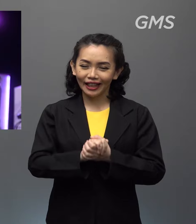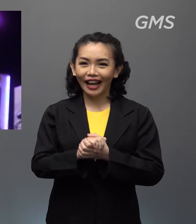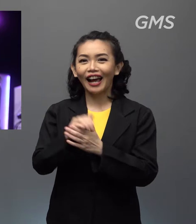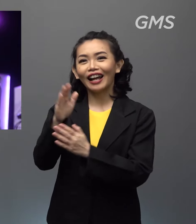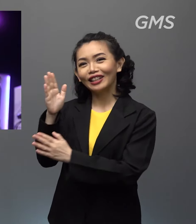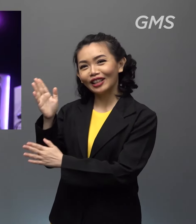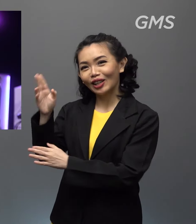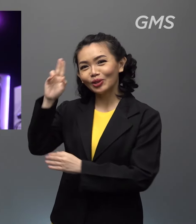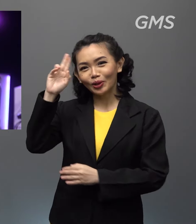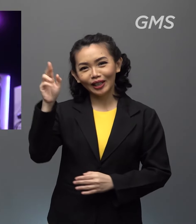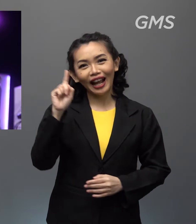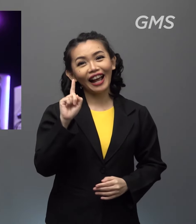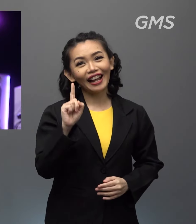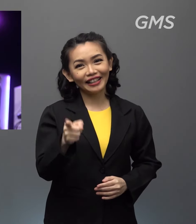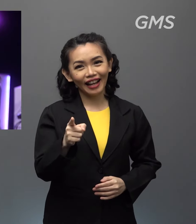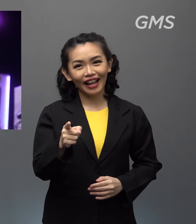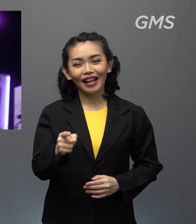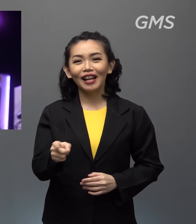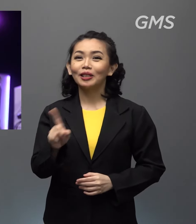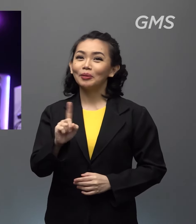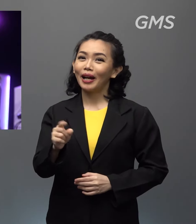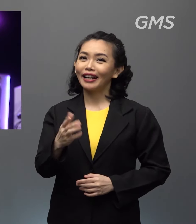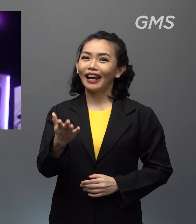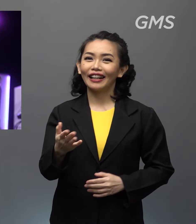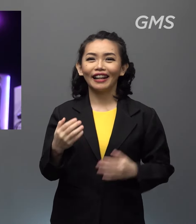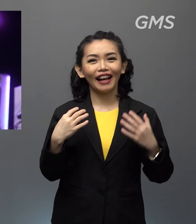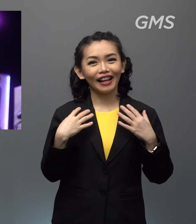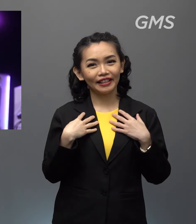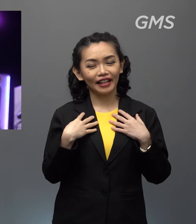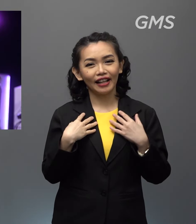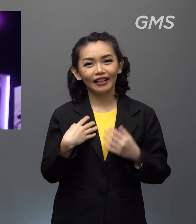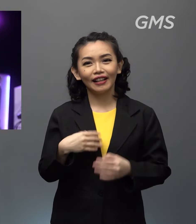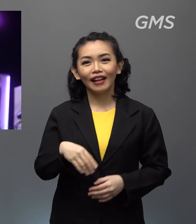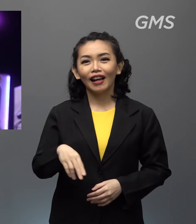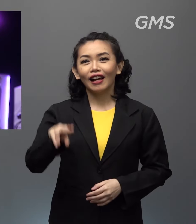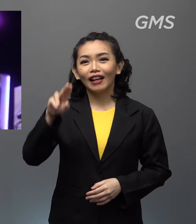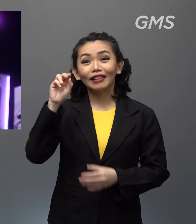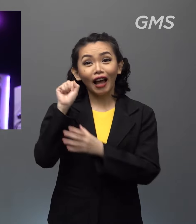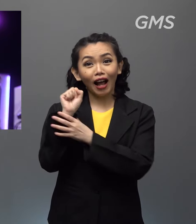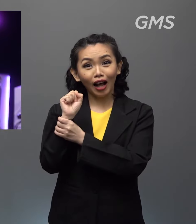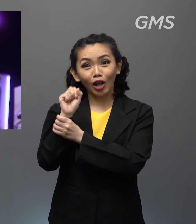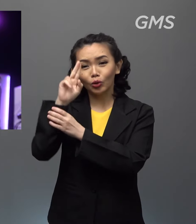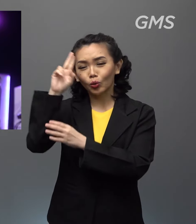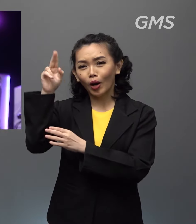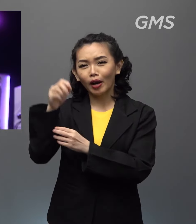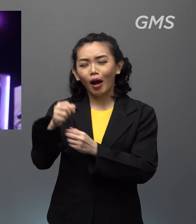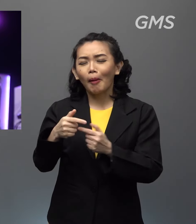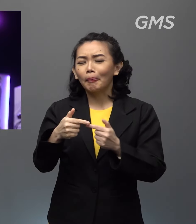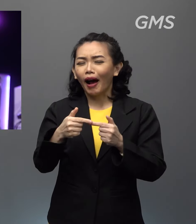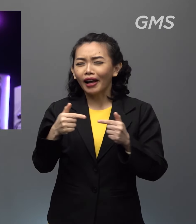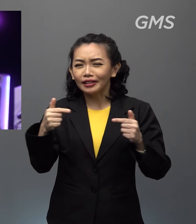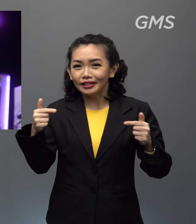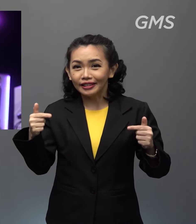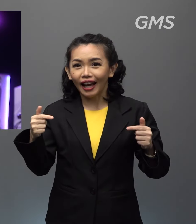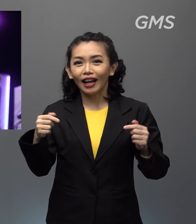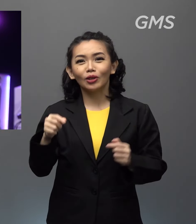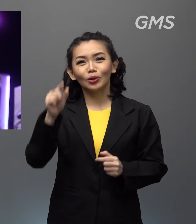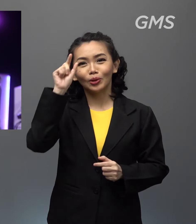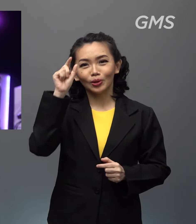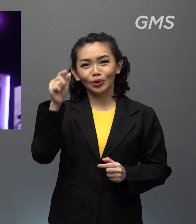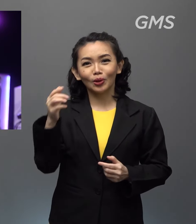dimanapun Anda berada dan Dia siap melawat Anda. Tangannya tidak kurang panjang untuk menjamah Anda hari ini. Dan